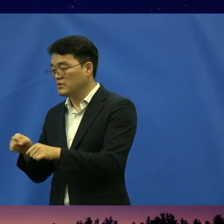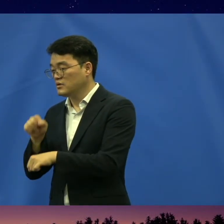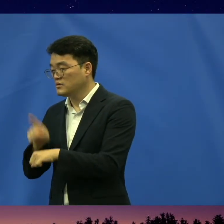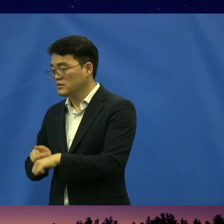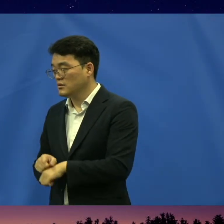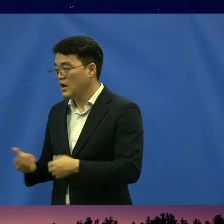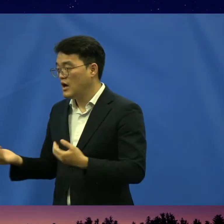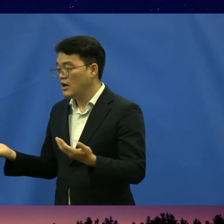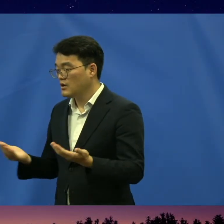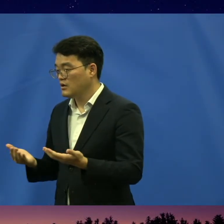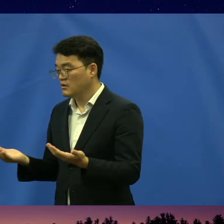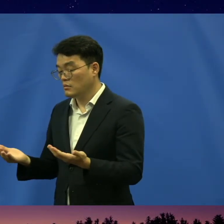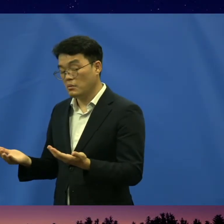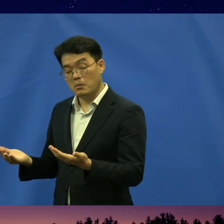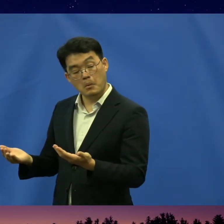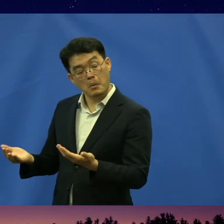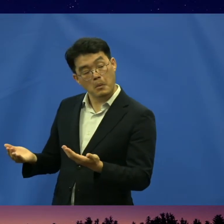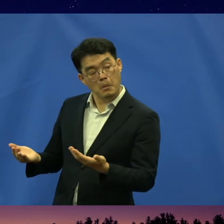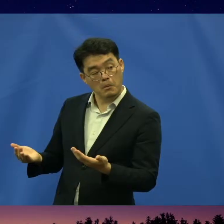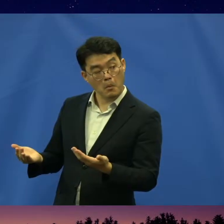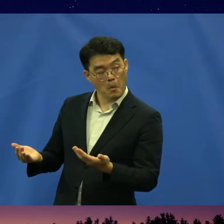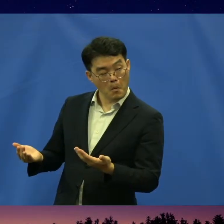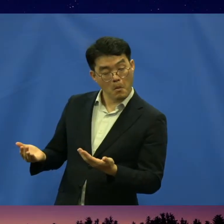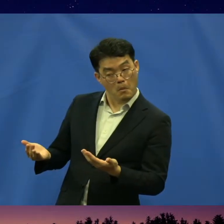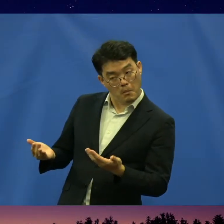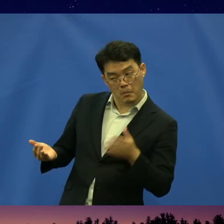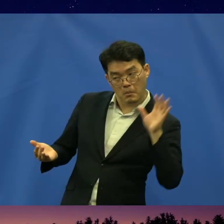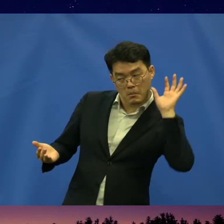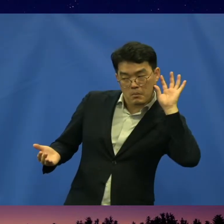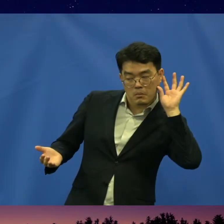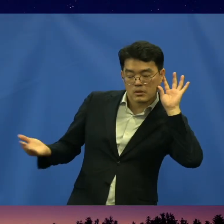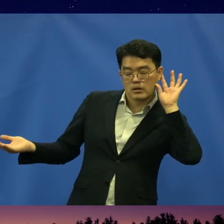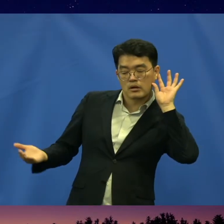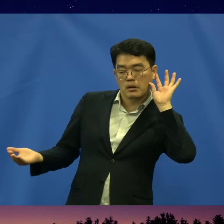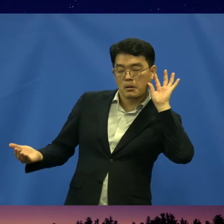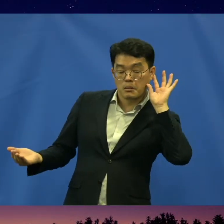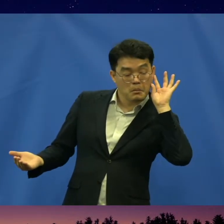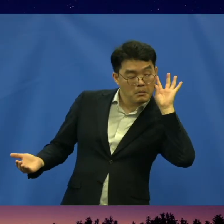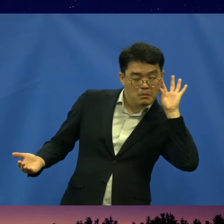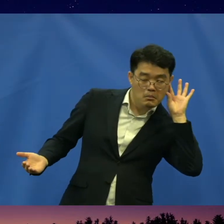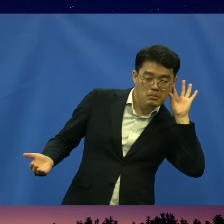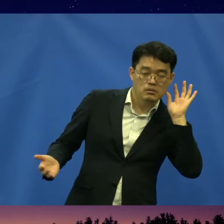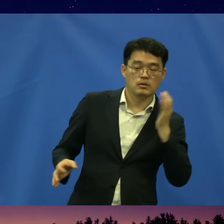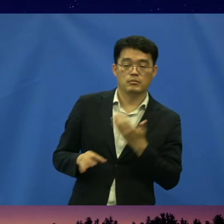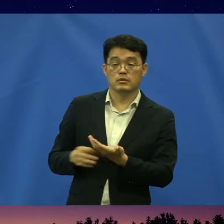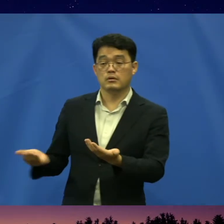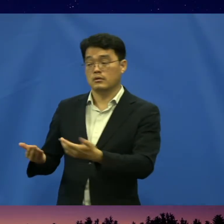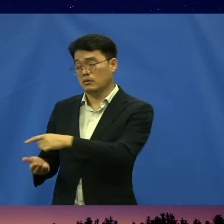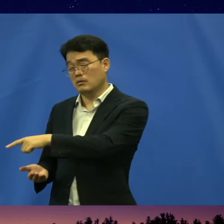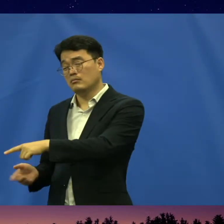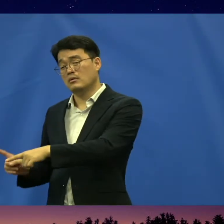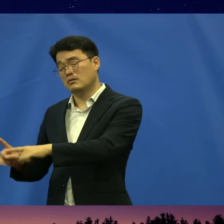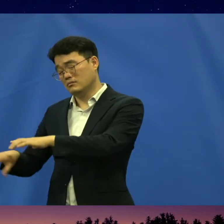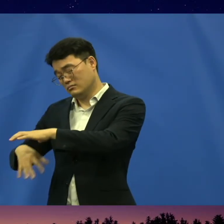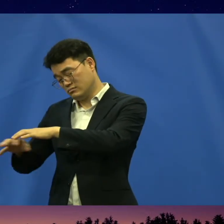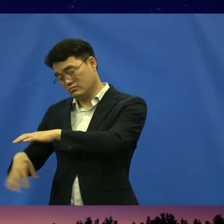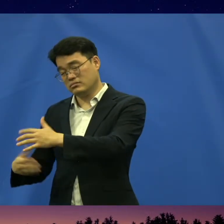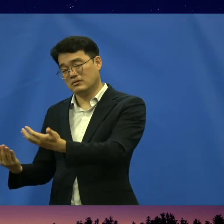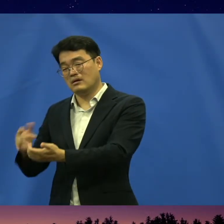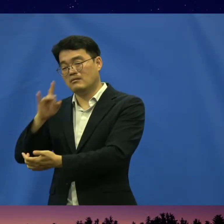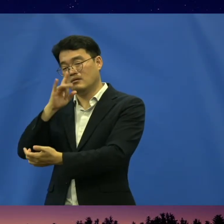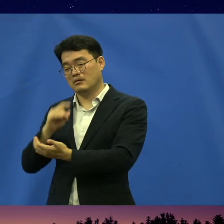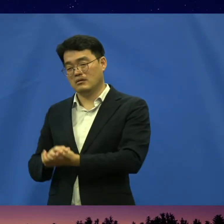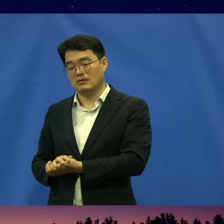남의 일에 관여하고 참견하고, 자기가 하는 일은 없어. 오직 이 땅에 태어난